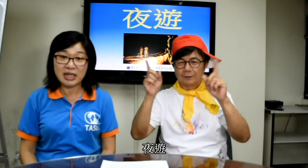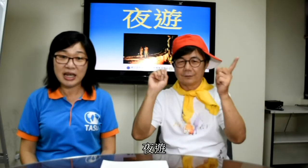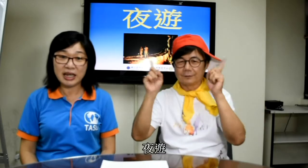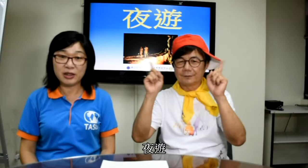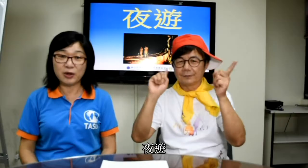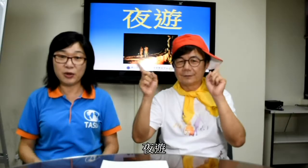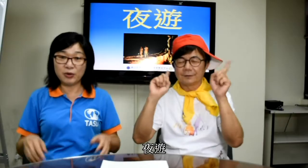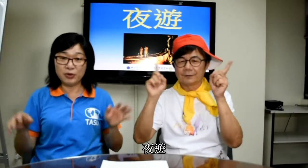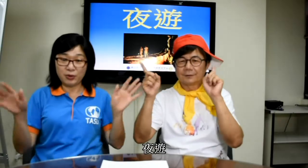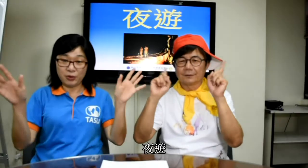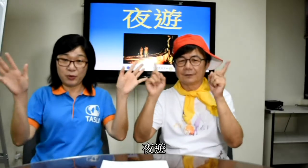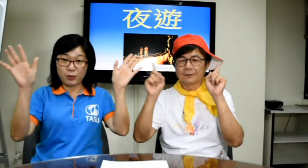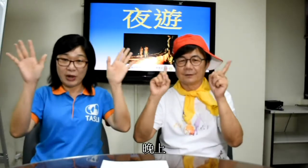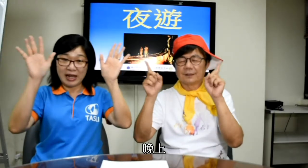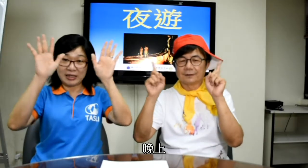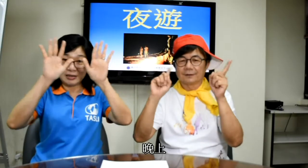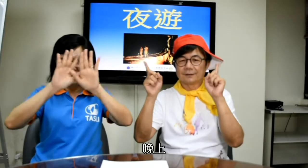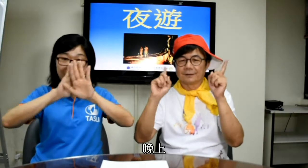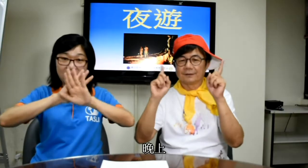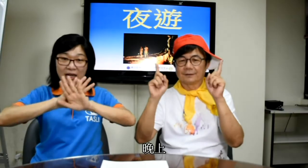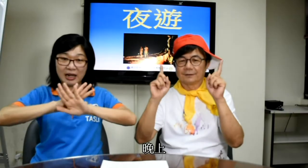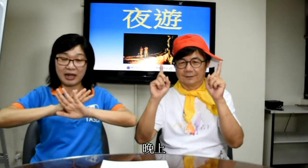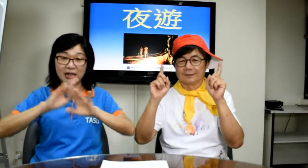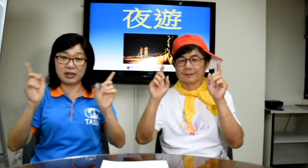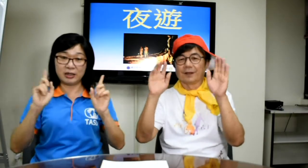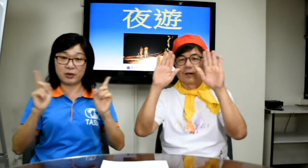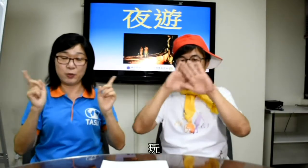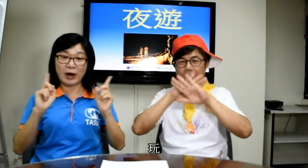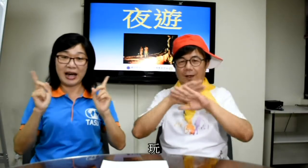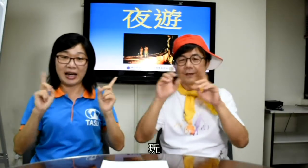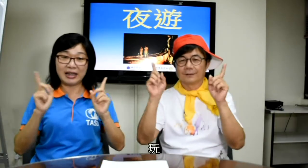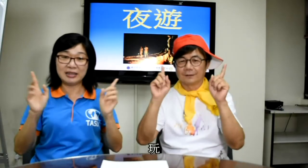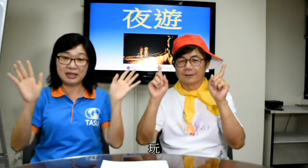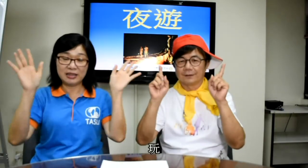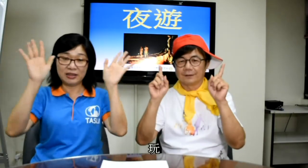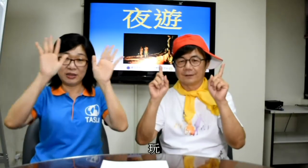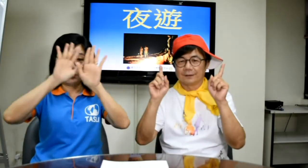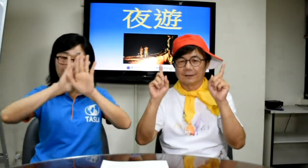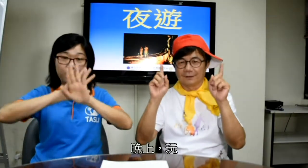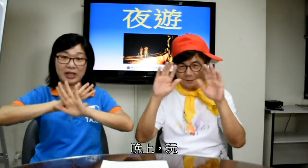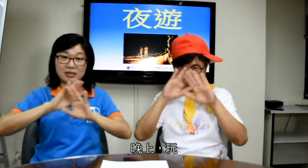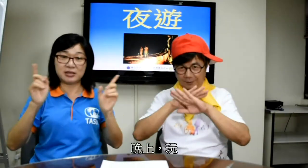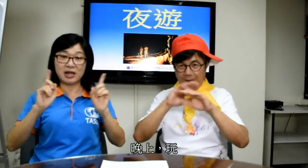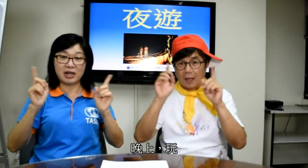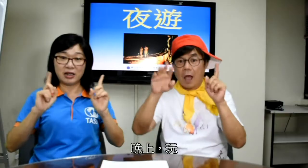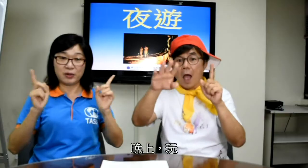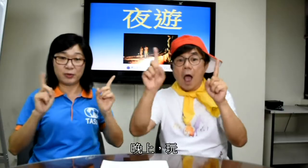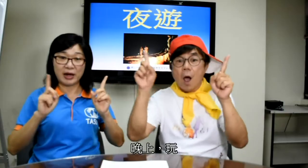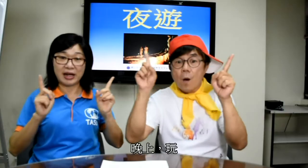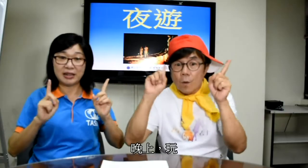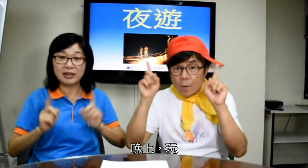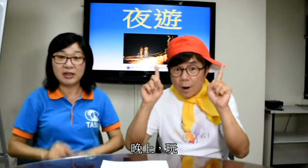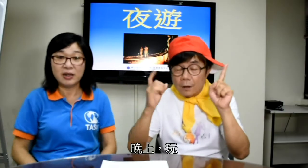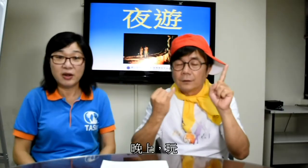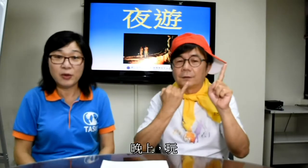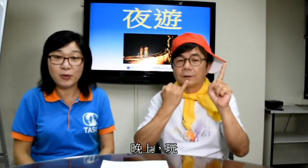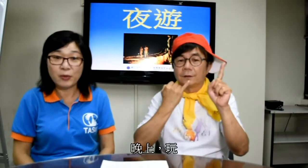夜游，晚上玩，晚上玩，玩